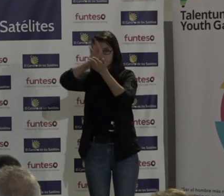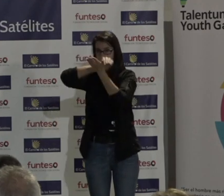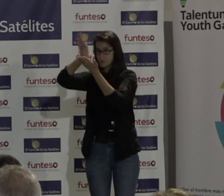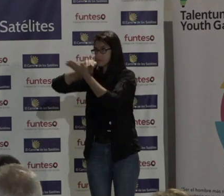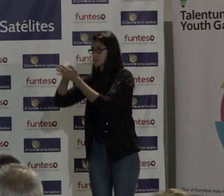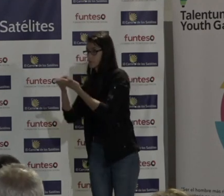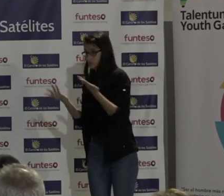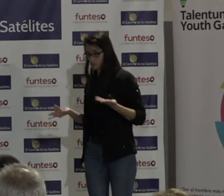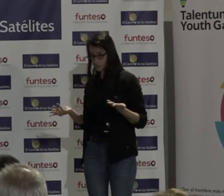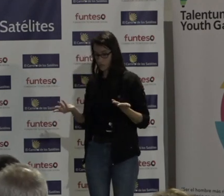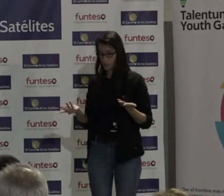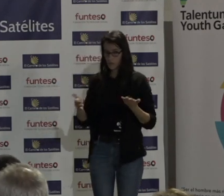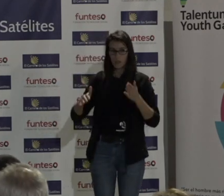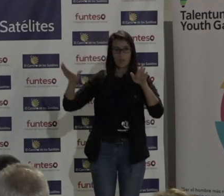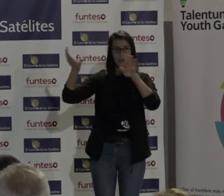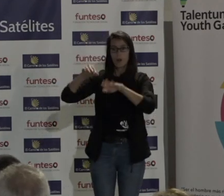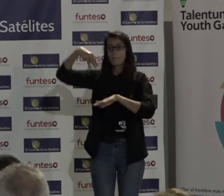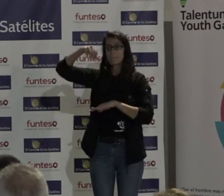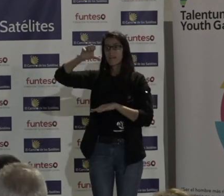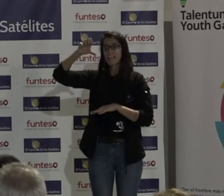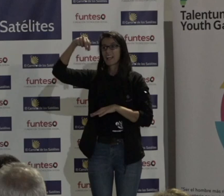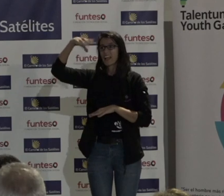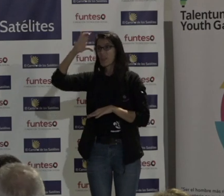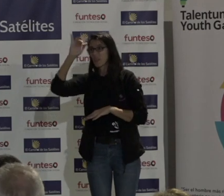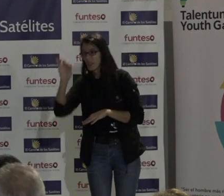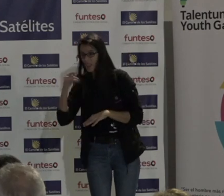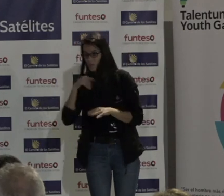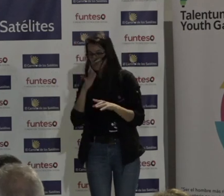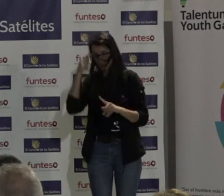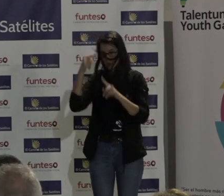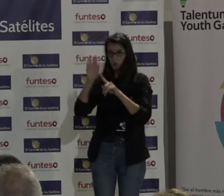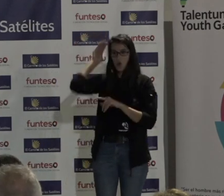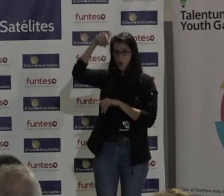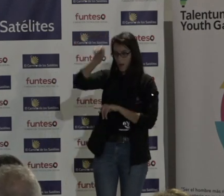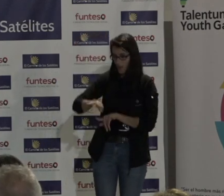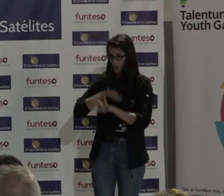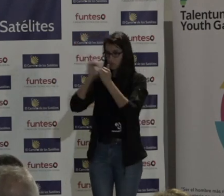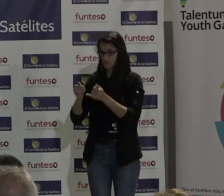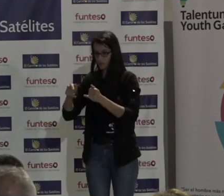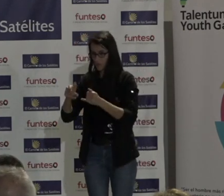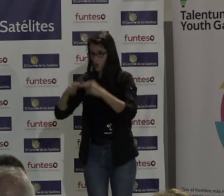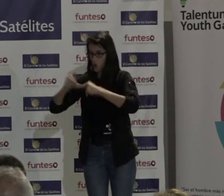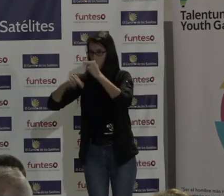¿Qué tenía el Mencía para que Roma decidiese